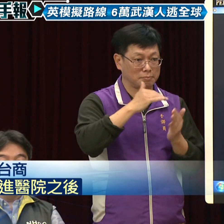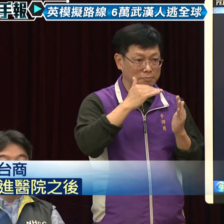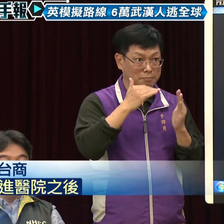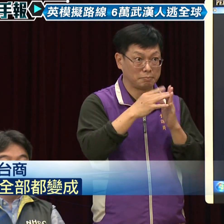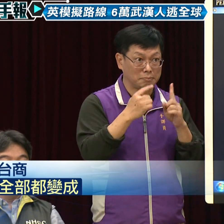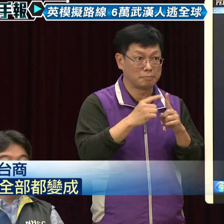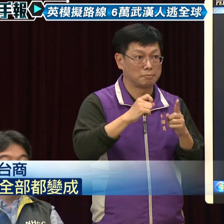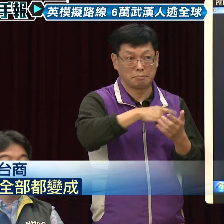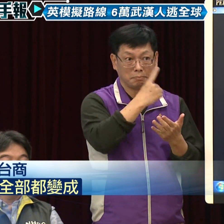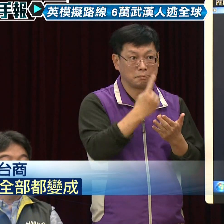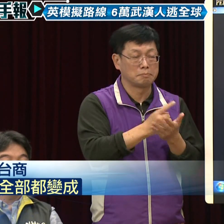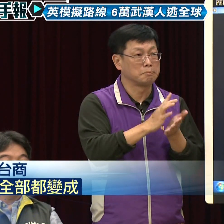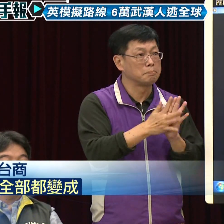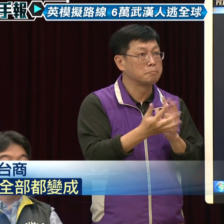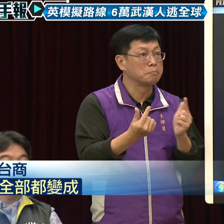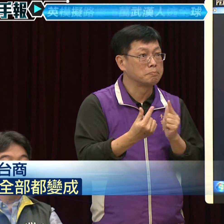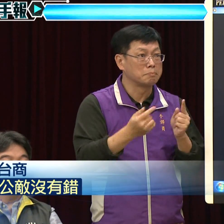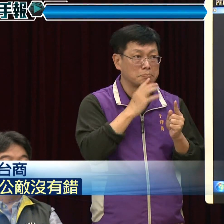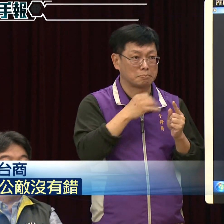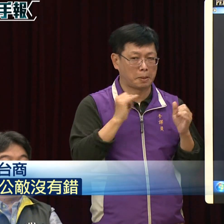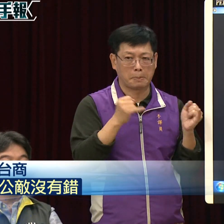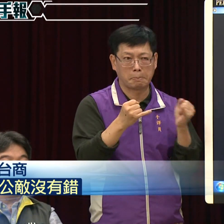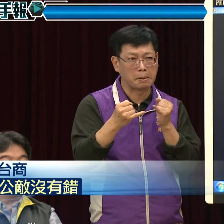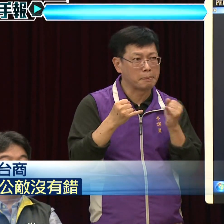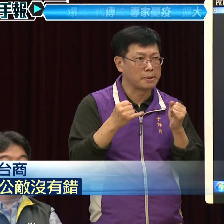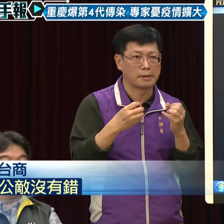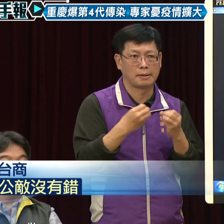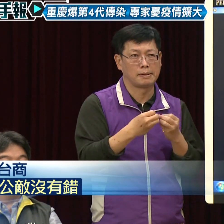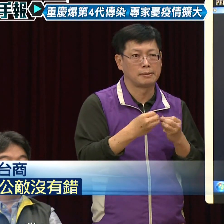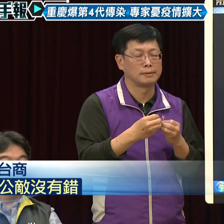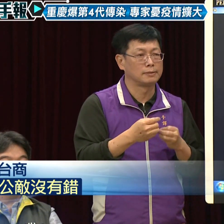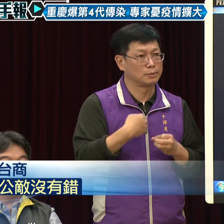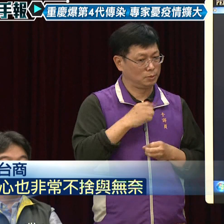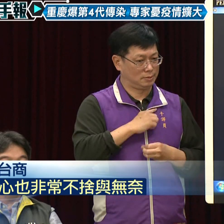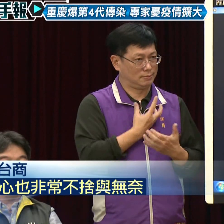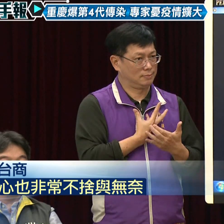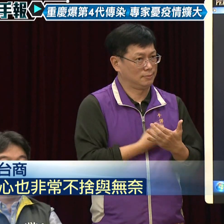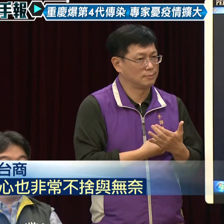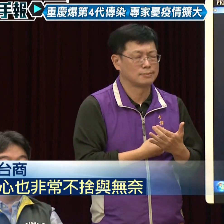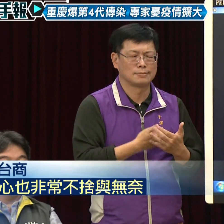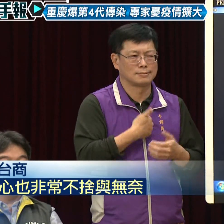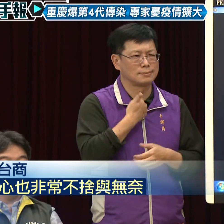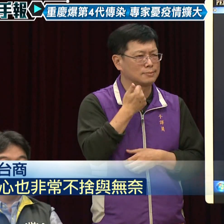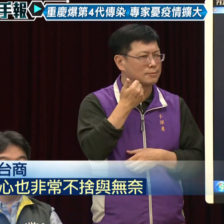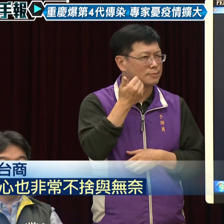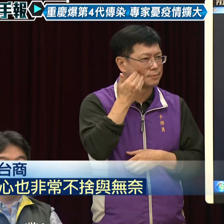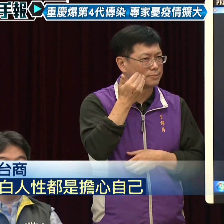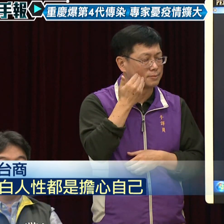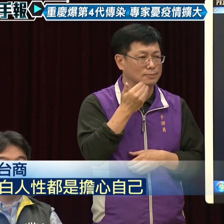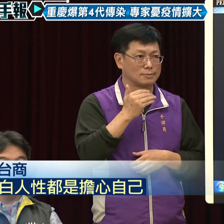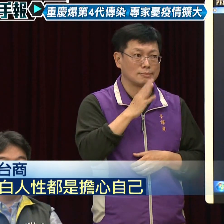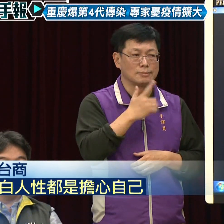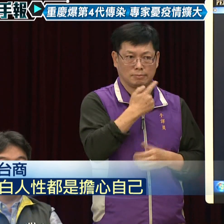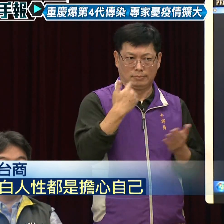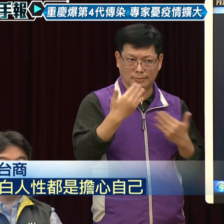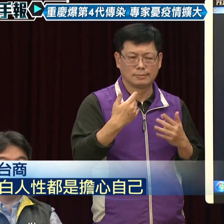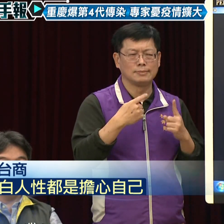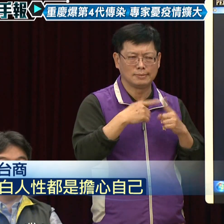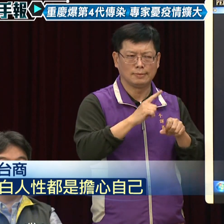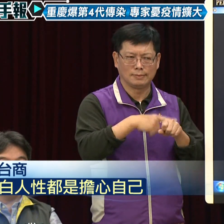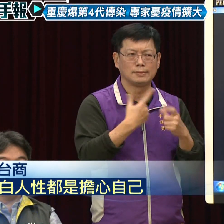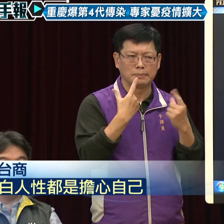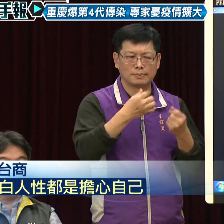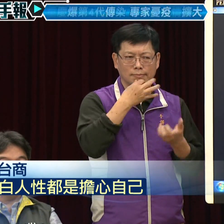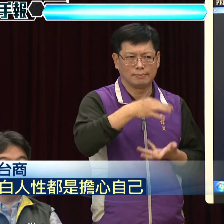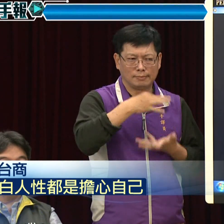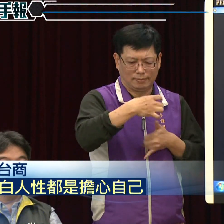部都变成了全民公敌，没有错。我内心也非常不舍于难，我明白人性都是担